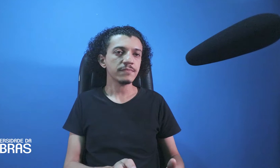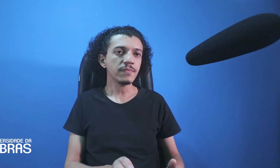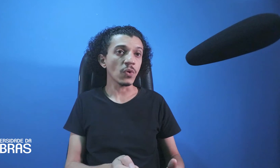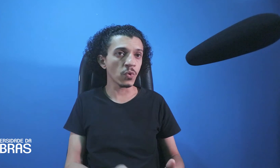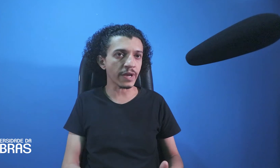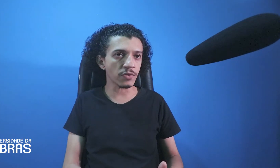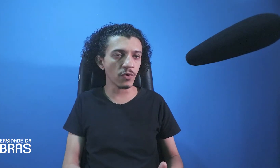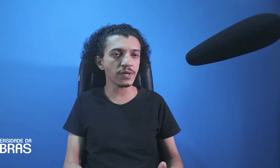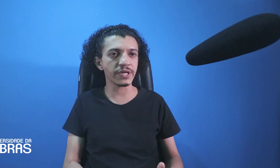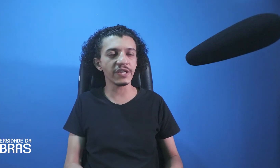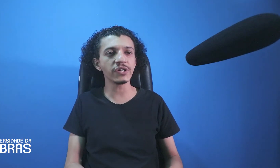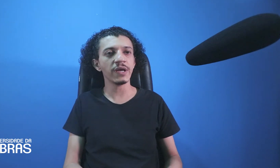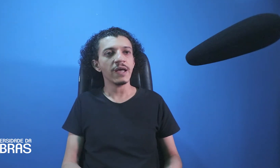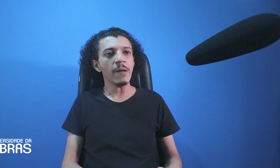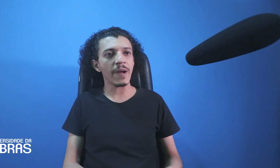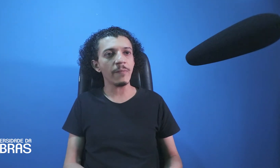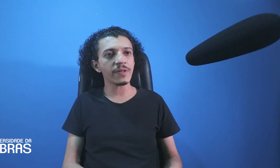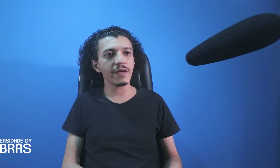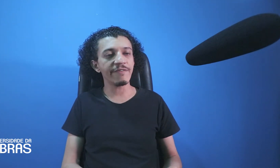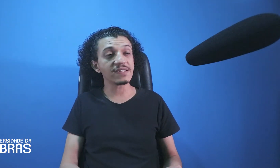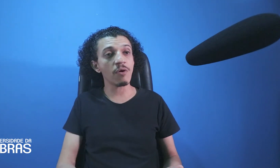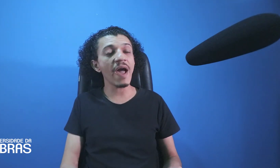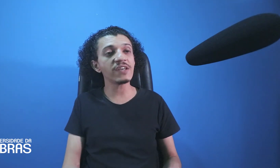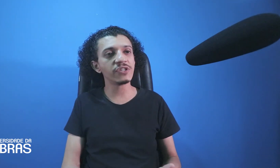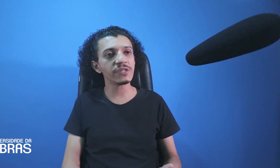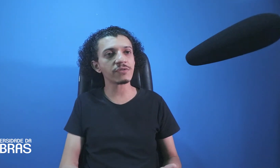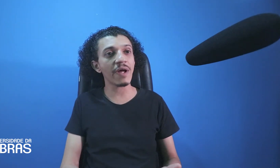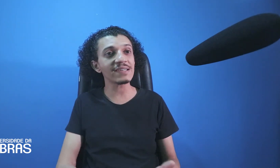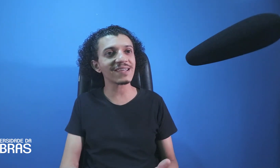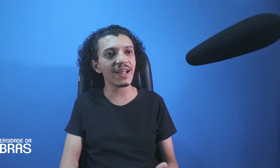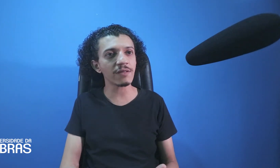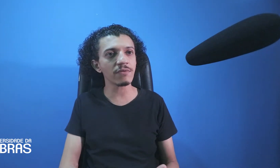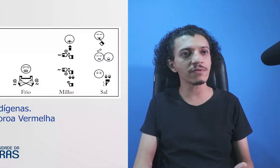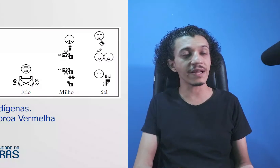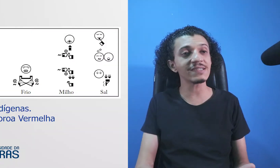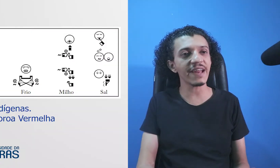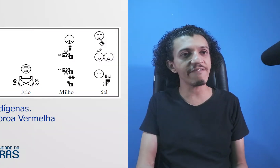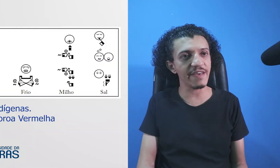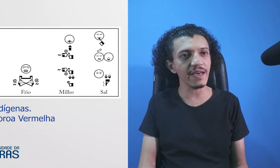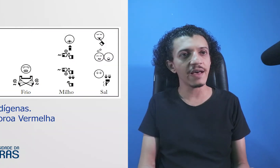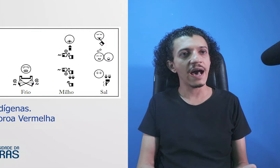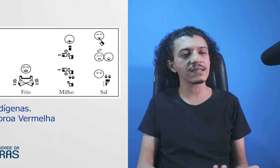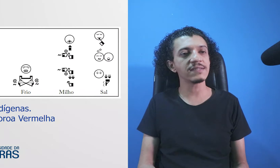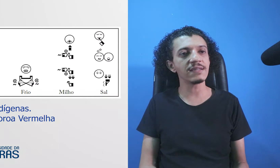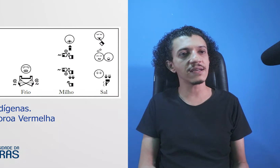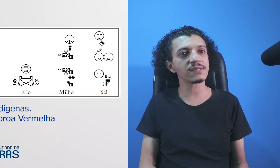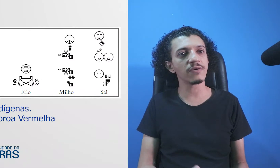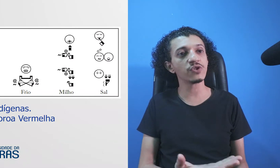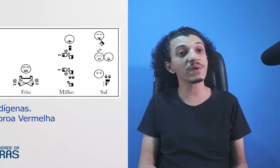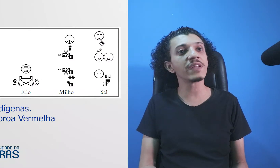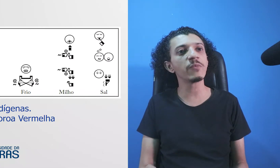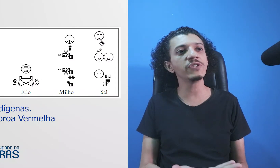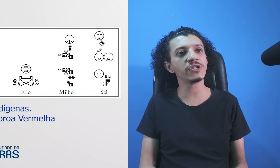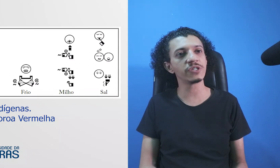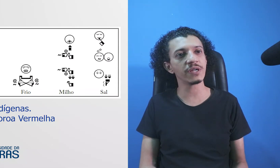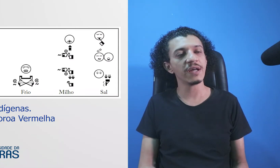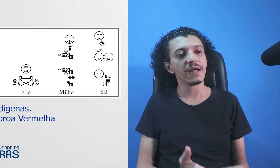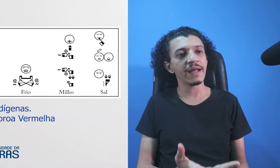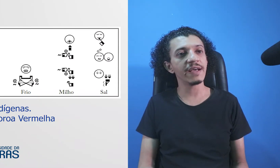contratou a gente para poder fazer o registro escrito, transcrever a sinalização de uma tribo indígena da região